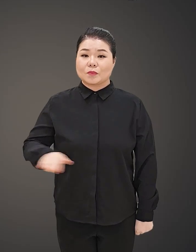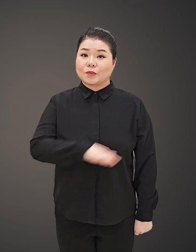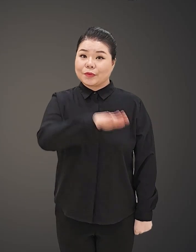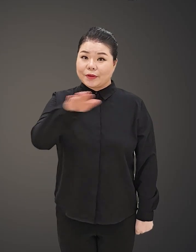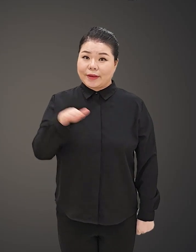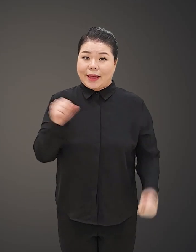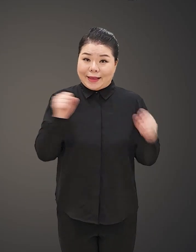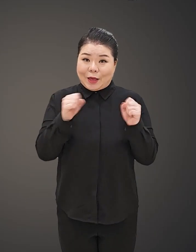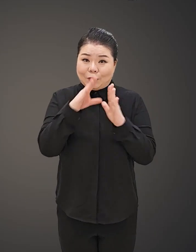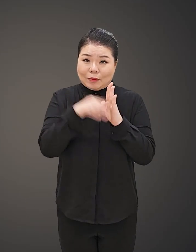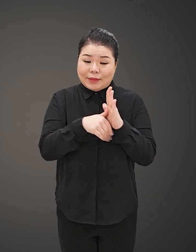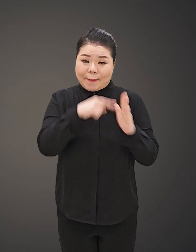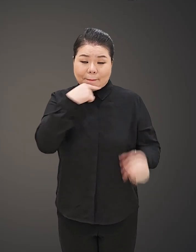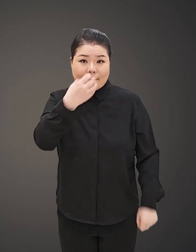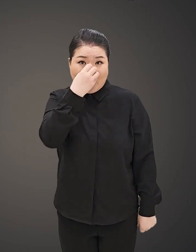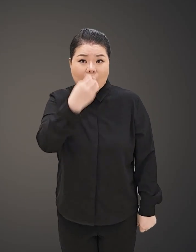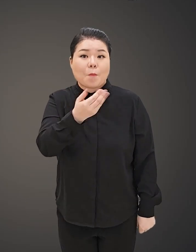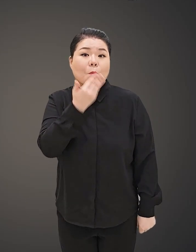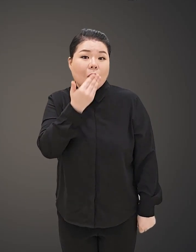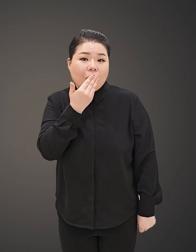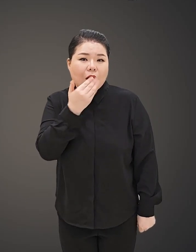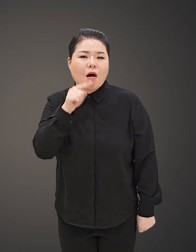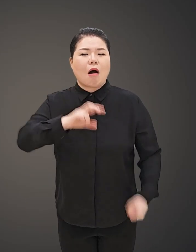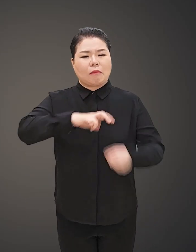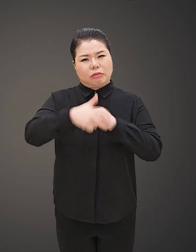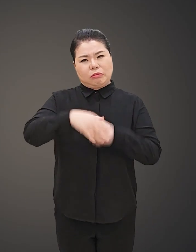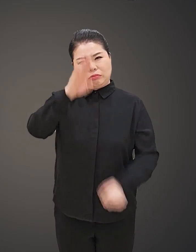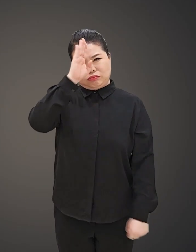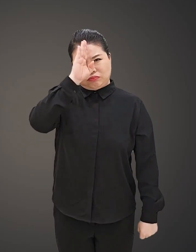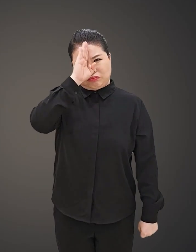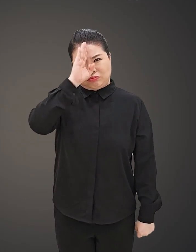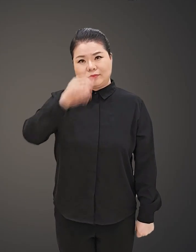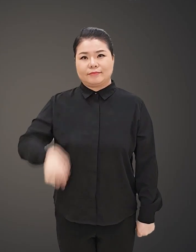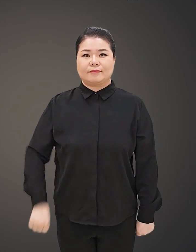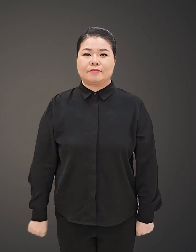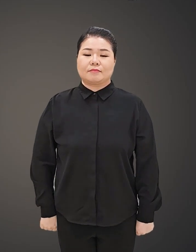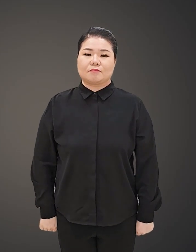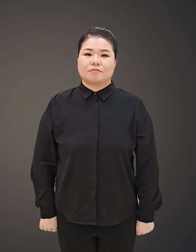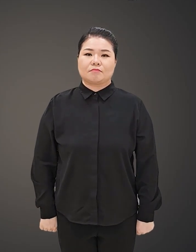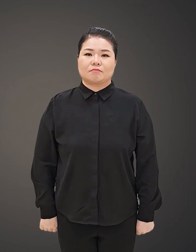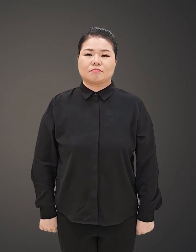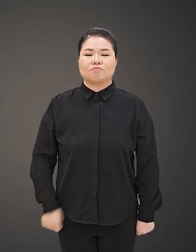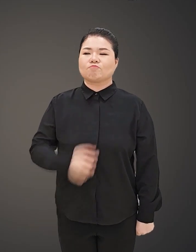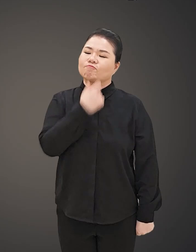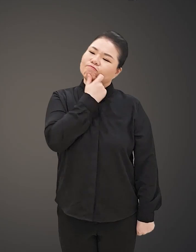우리가 겨울에 딸기를 먹는 것은 지구를 아프게 하는 일이랍니다.